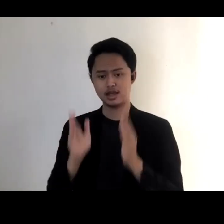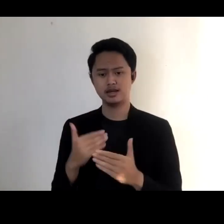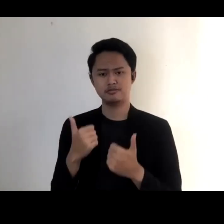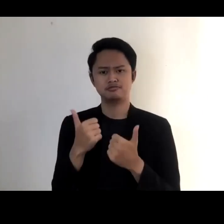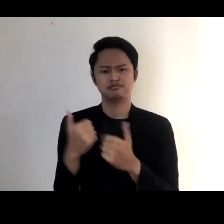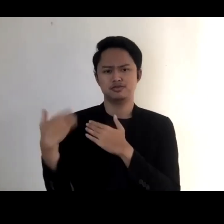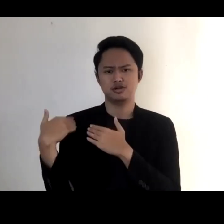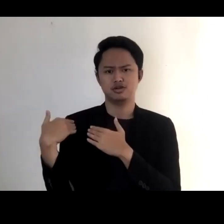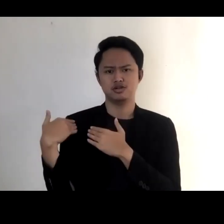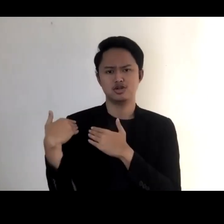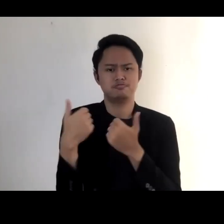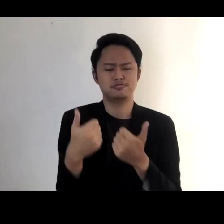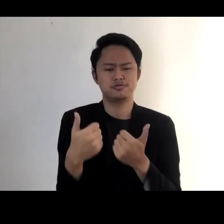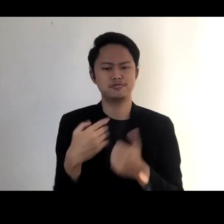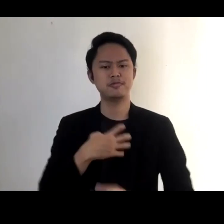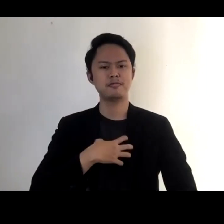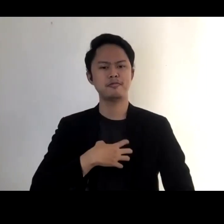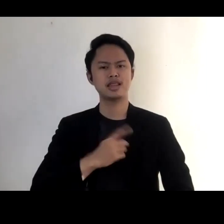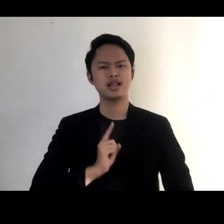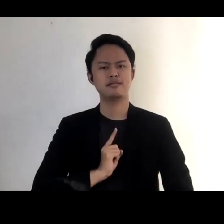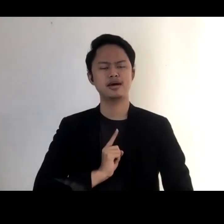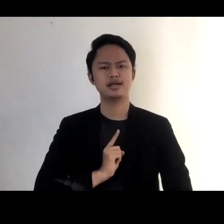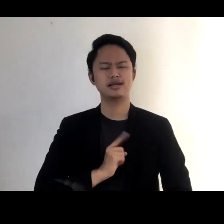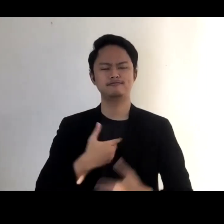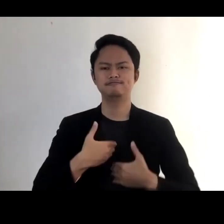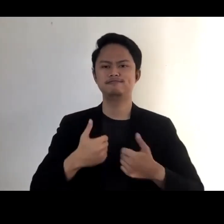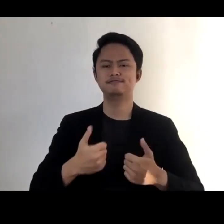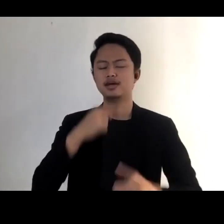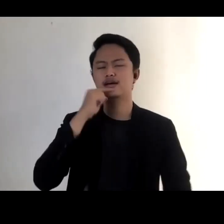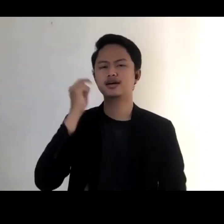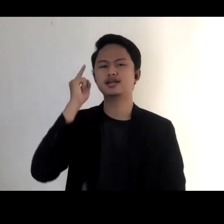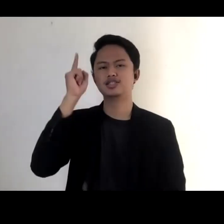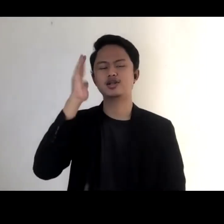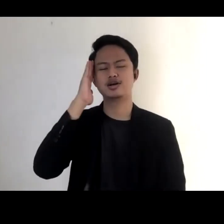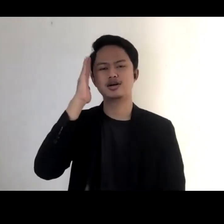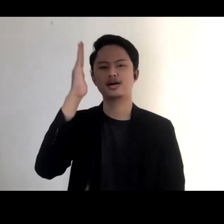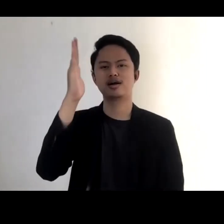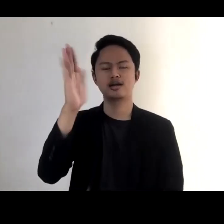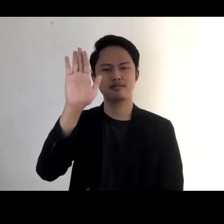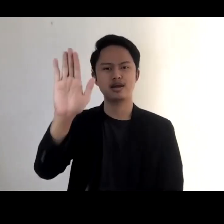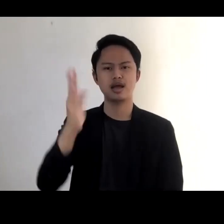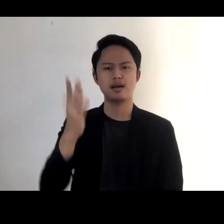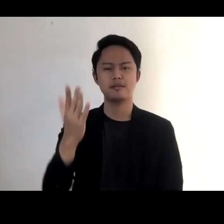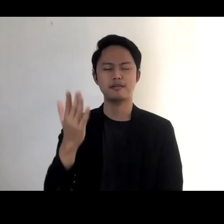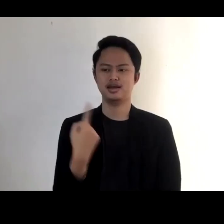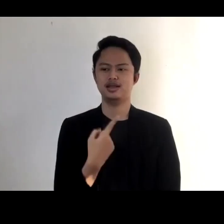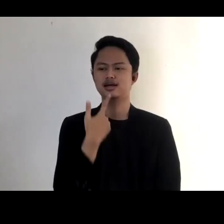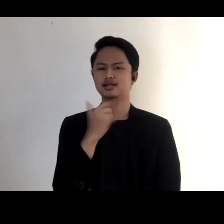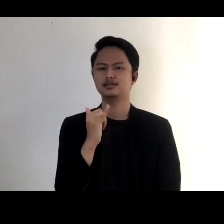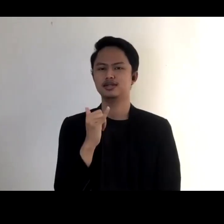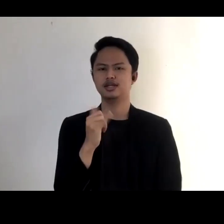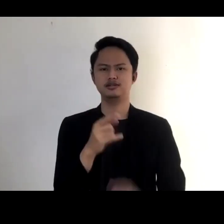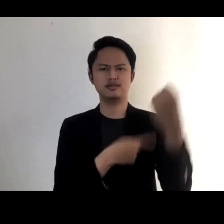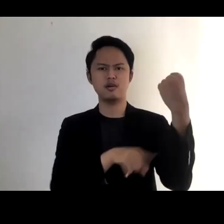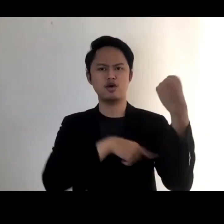timbul, mental mandirinya sudah tersiapkan, insya Allah akan memudahkan kita dalam mempersiapkan kognitif